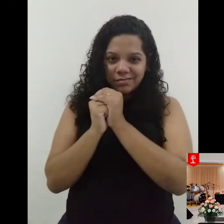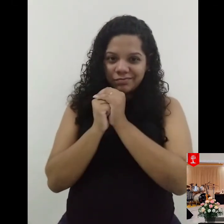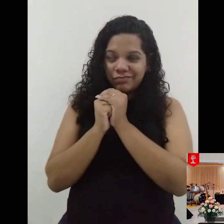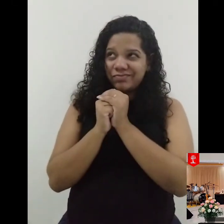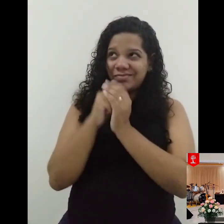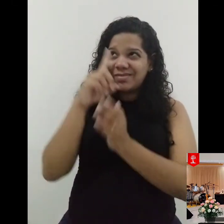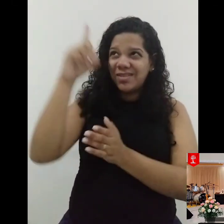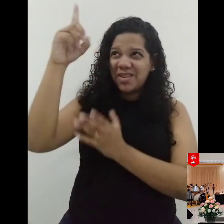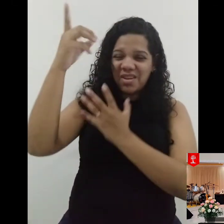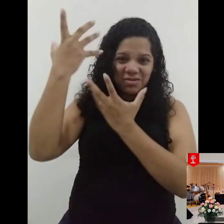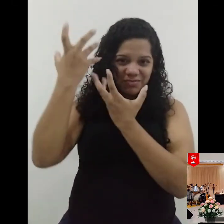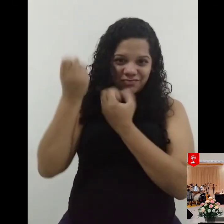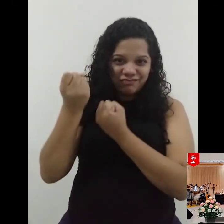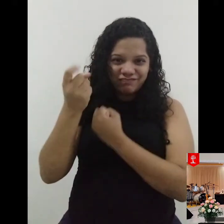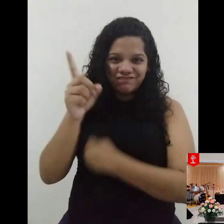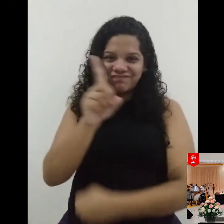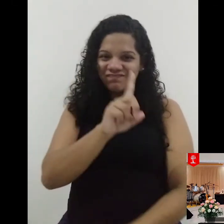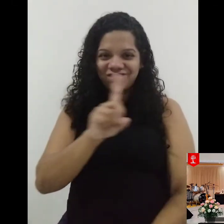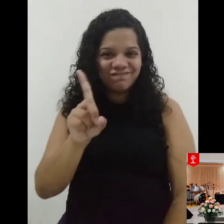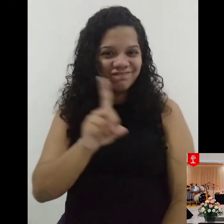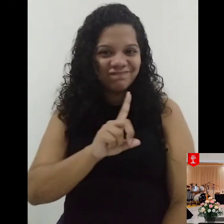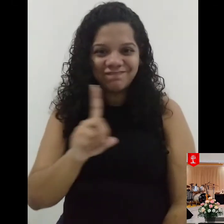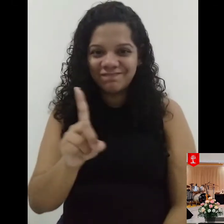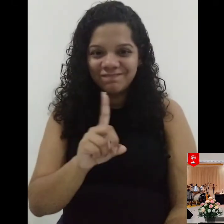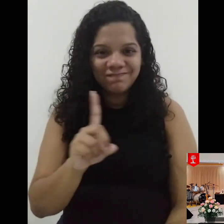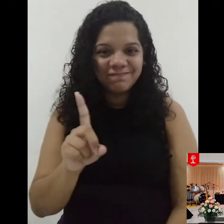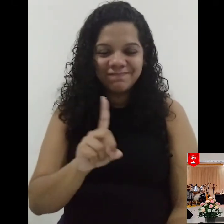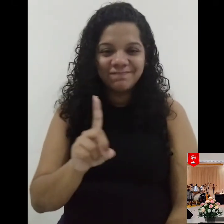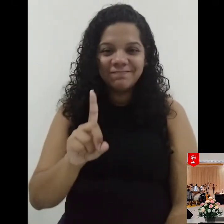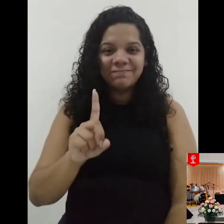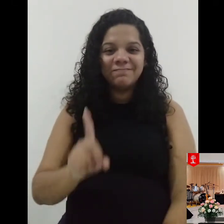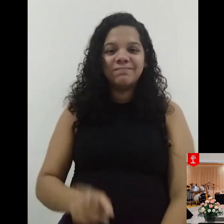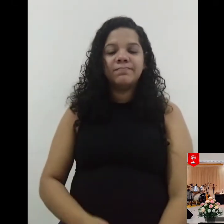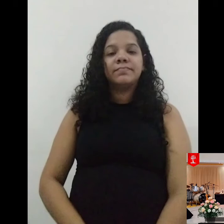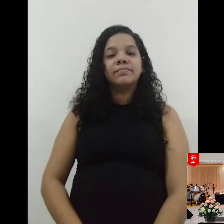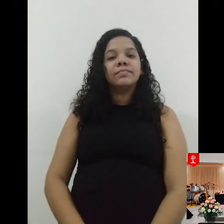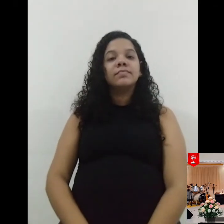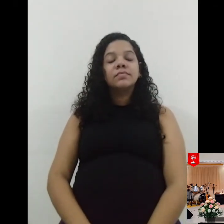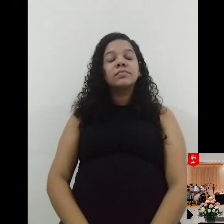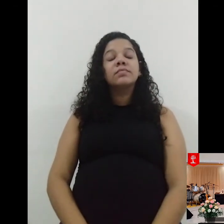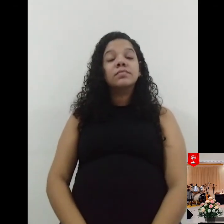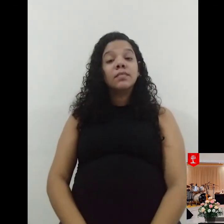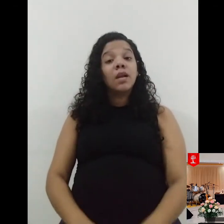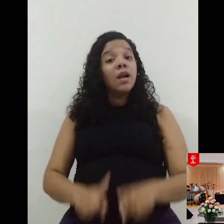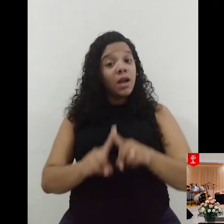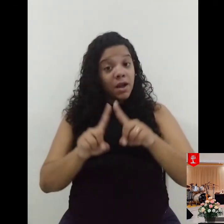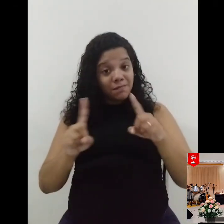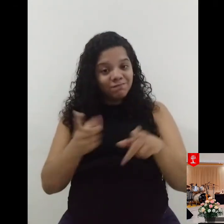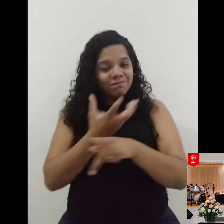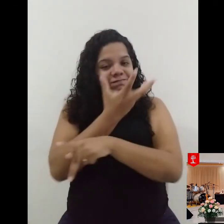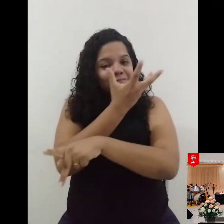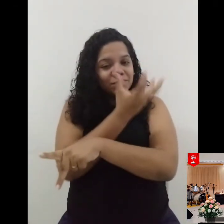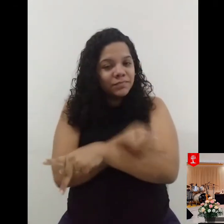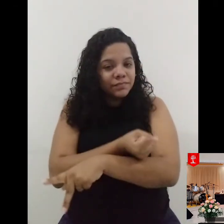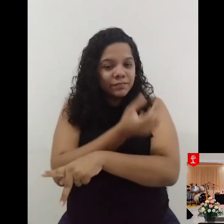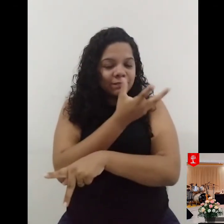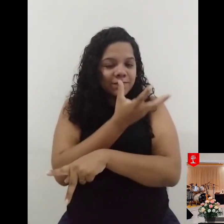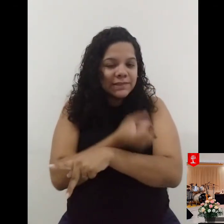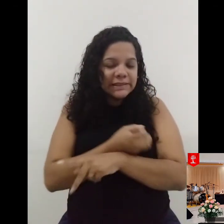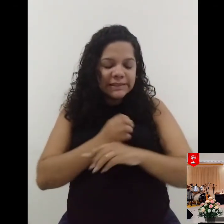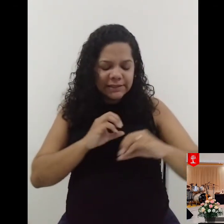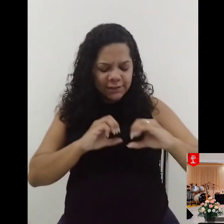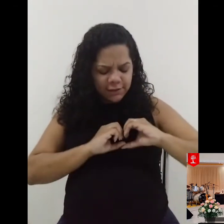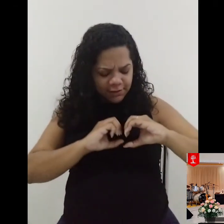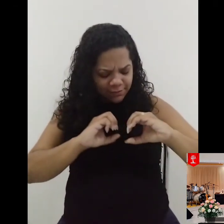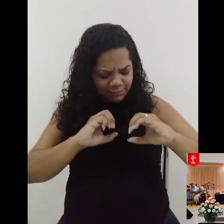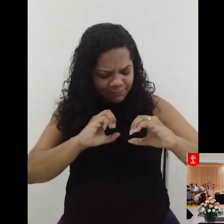misericórdia. Deus pensava mais no espírito, ele olha mais a intenção do